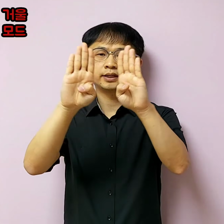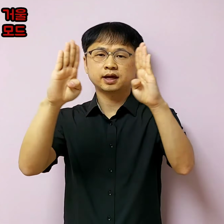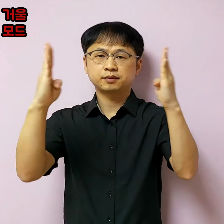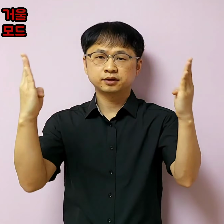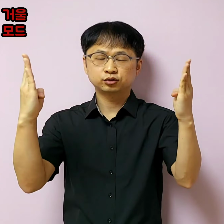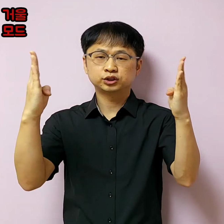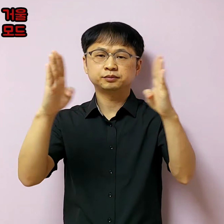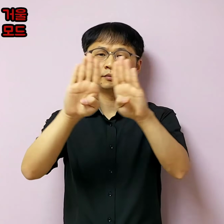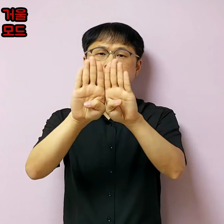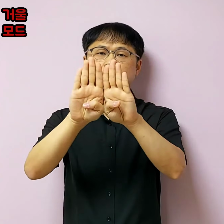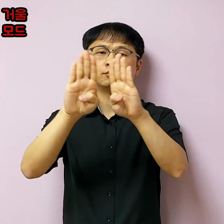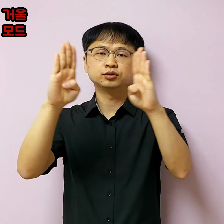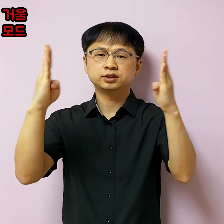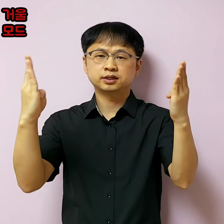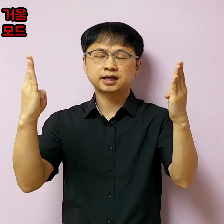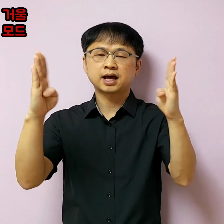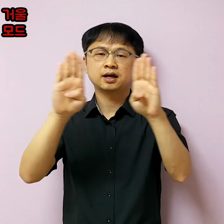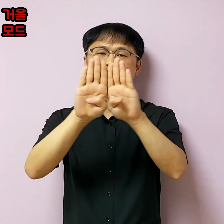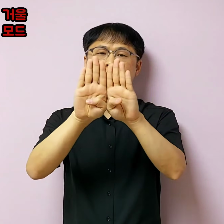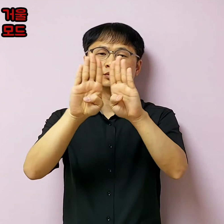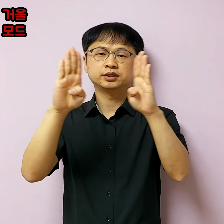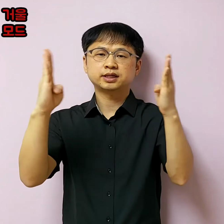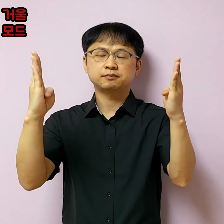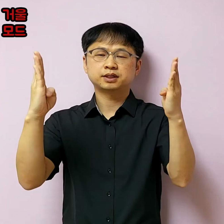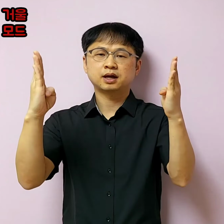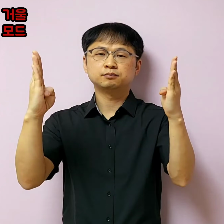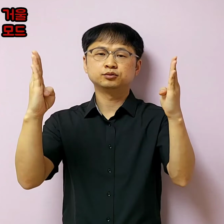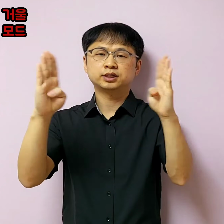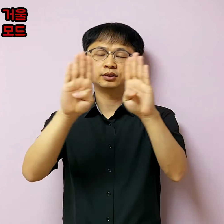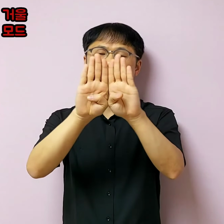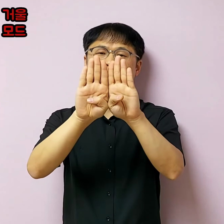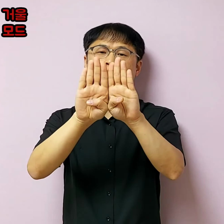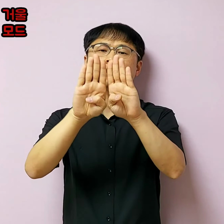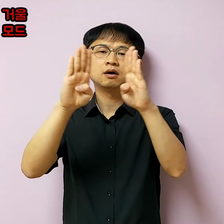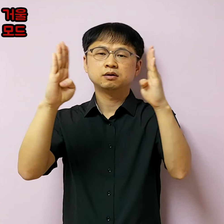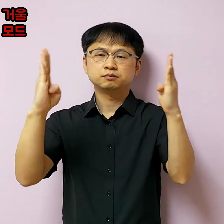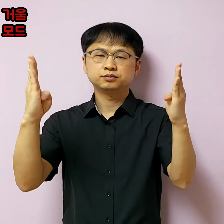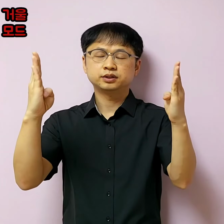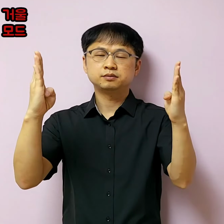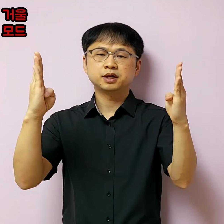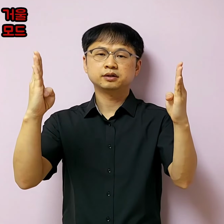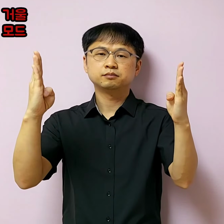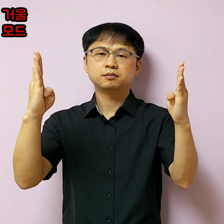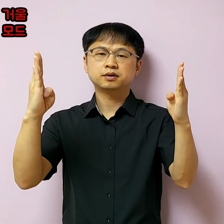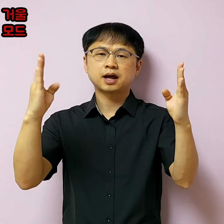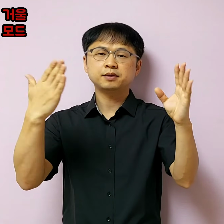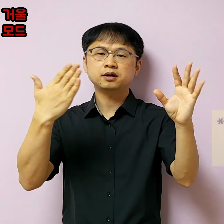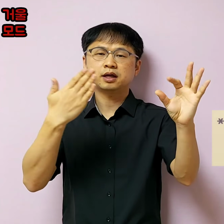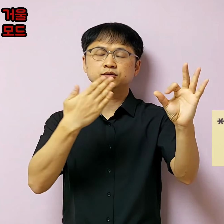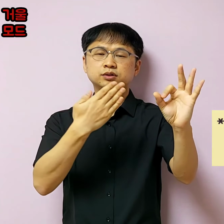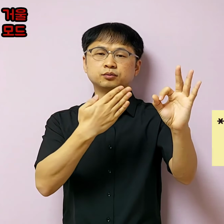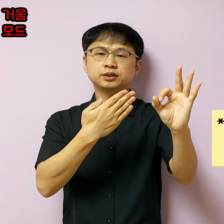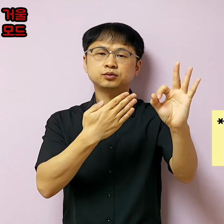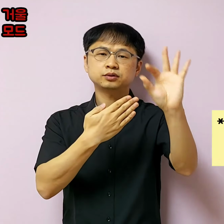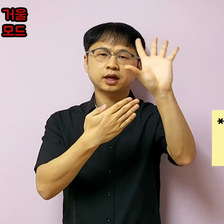한 다음에 열어주시면 됩니다. 문을 열다, 문 열다입니다. 문이라는 수어. 문 열면 뭐뭐라면 하는 수어는